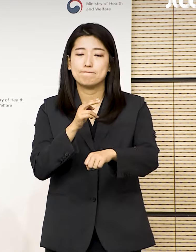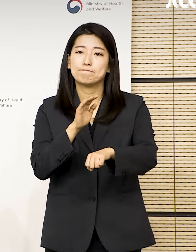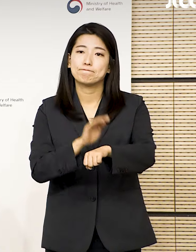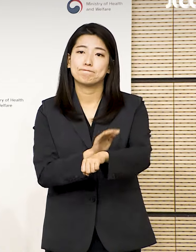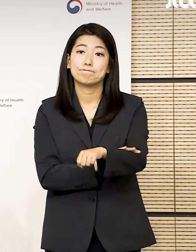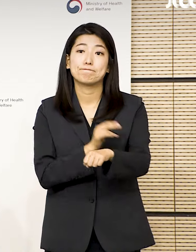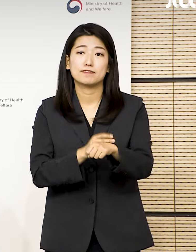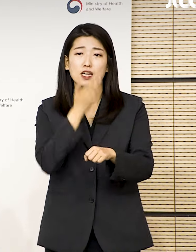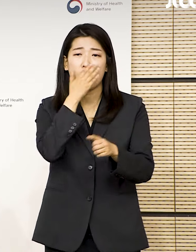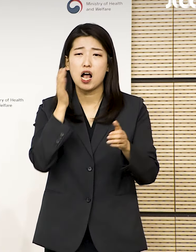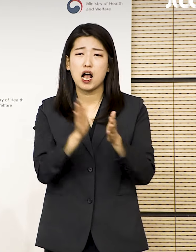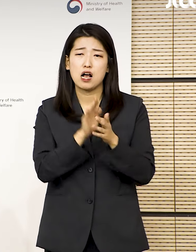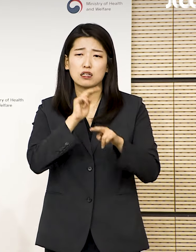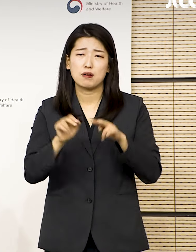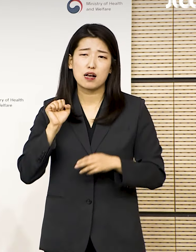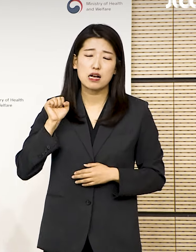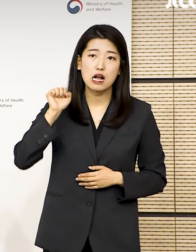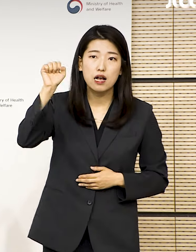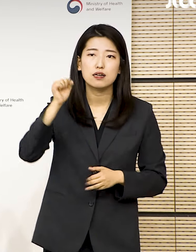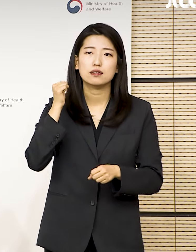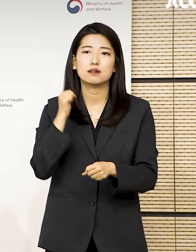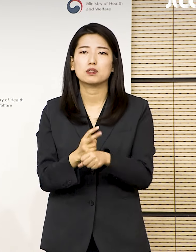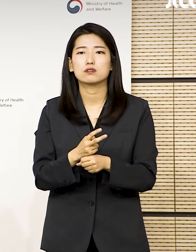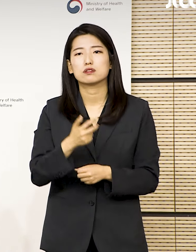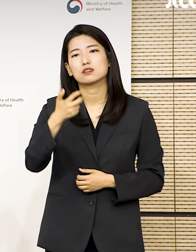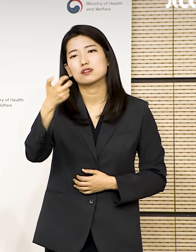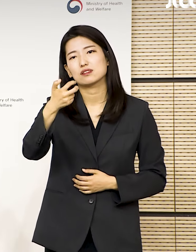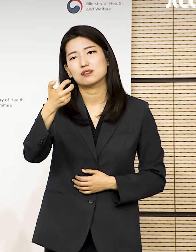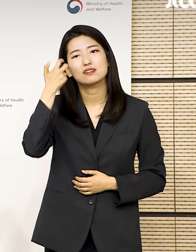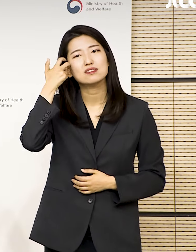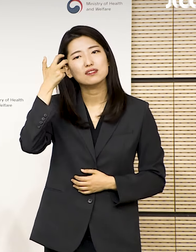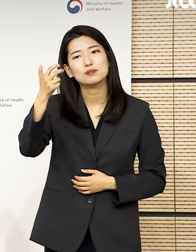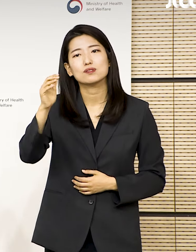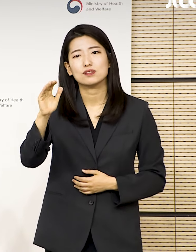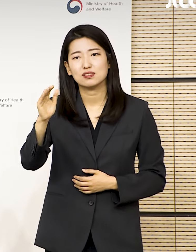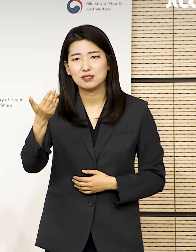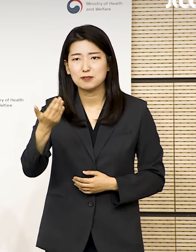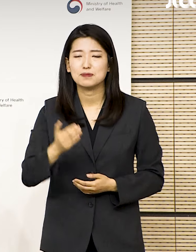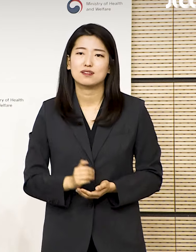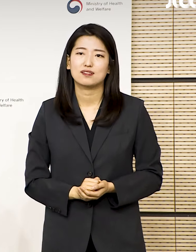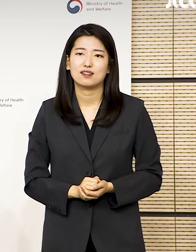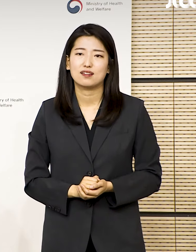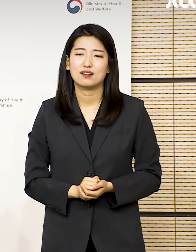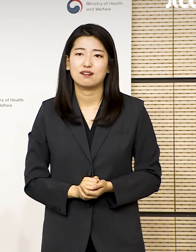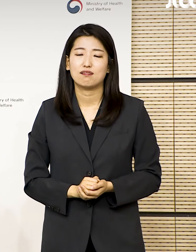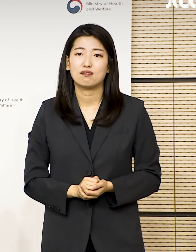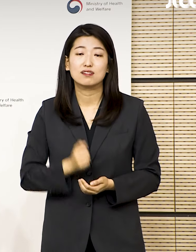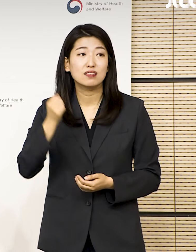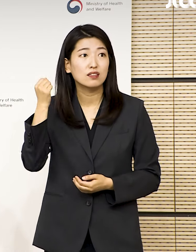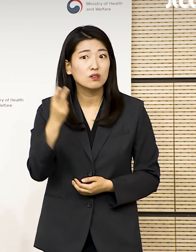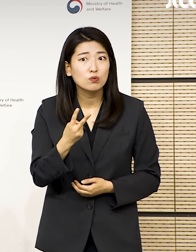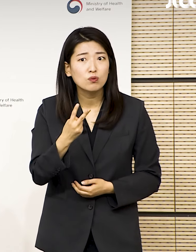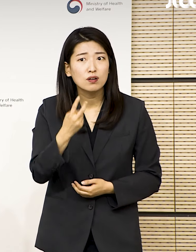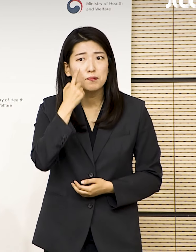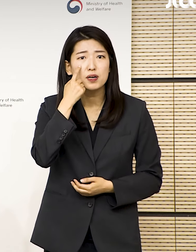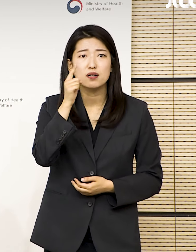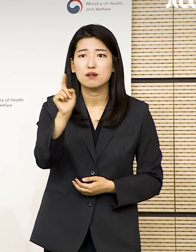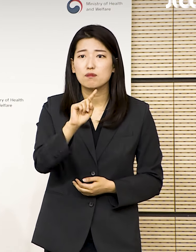약 70일이 되었습니다 이러한 상황에서 의대교수 집단 행동까지 거론되고 있어 중중